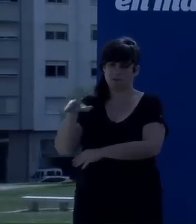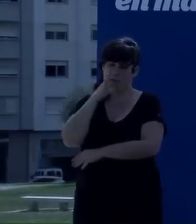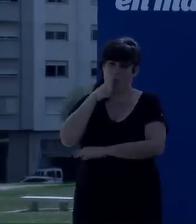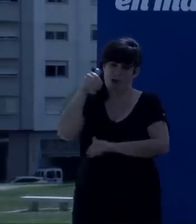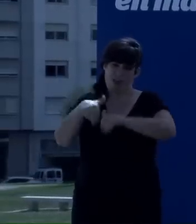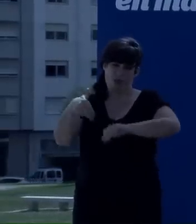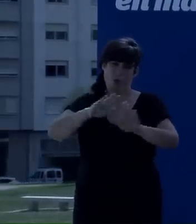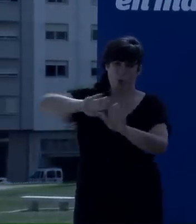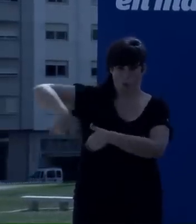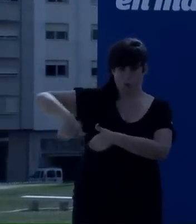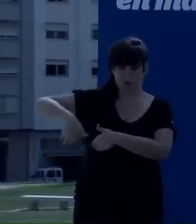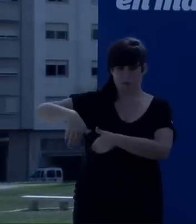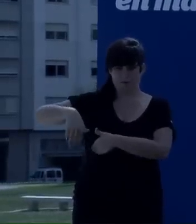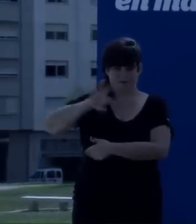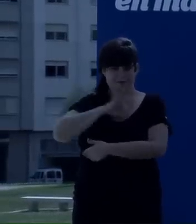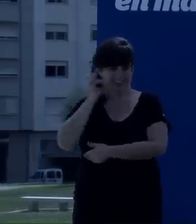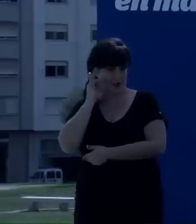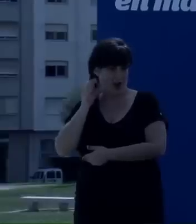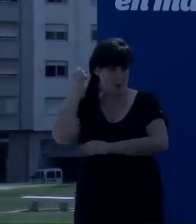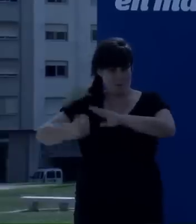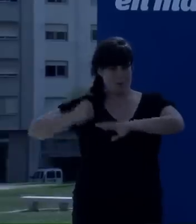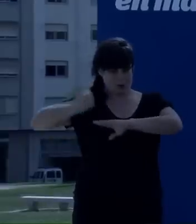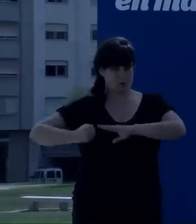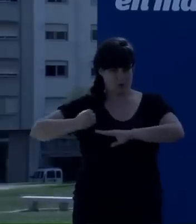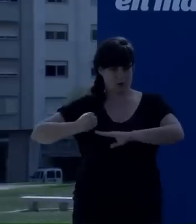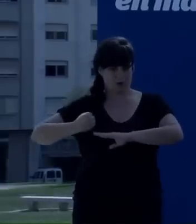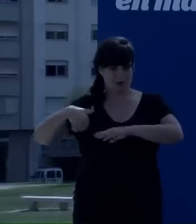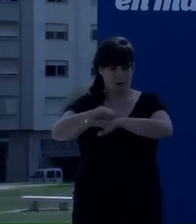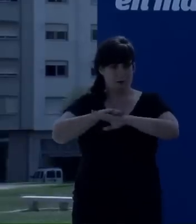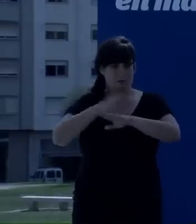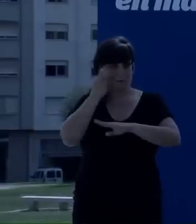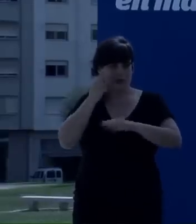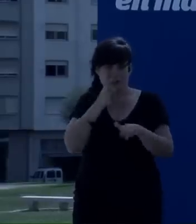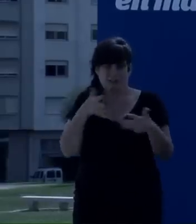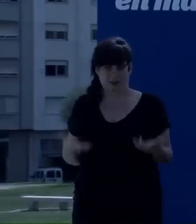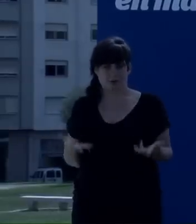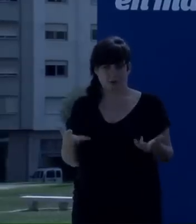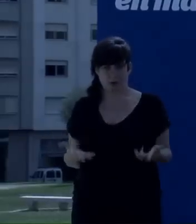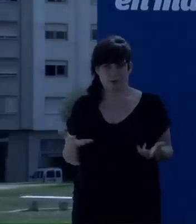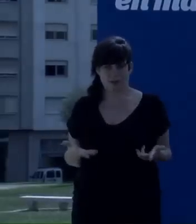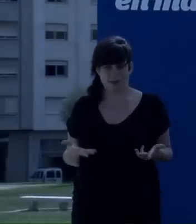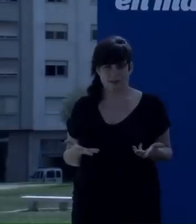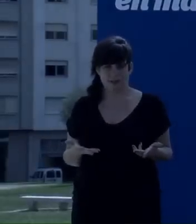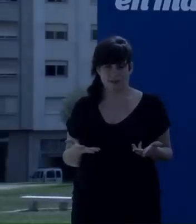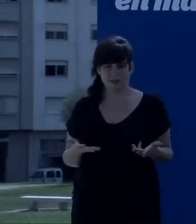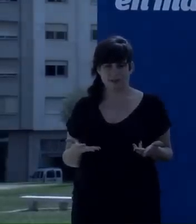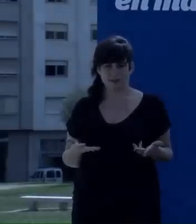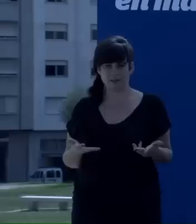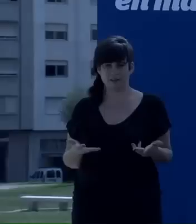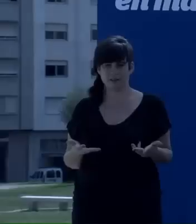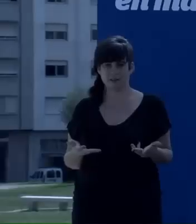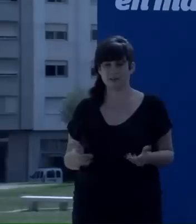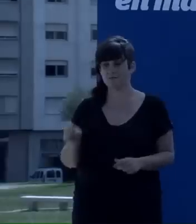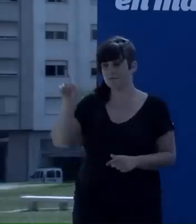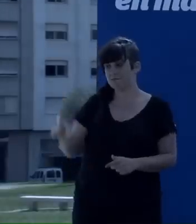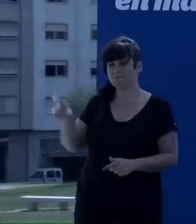eleccións ás Cortes, Ana Pastor, aínda ministra en funcións desa materia,